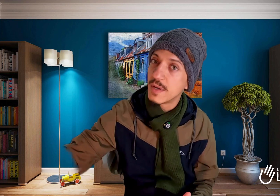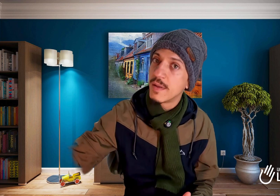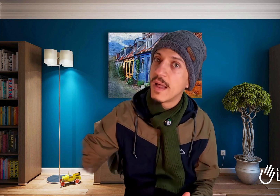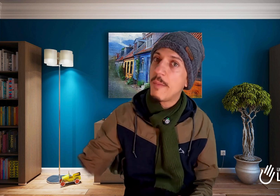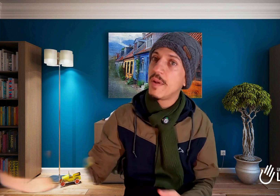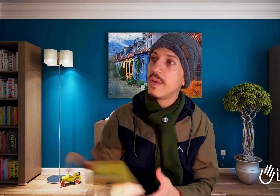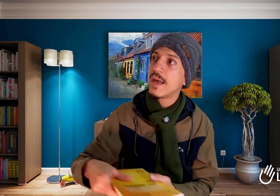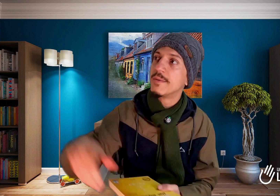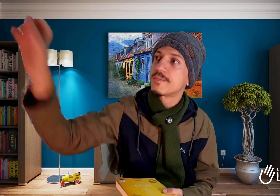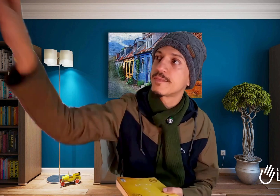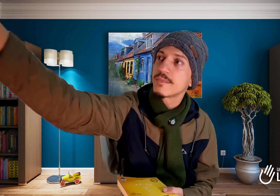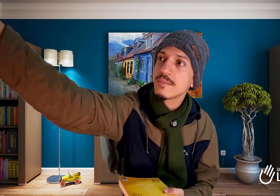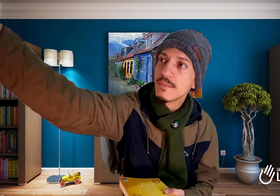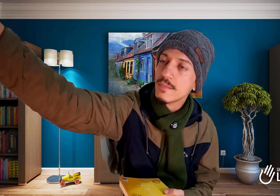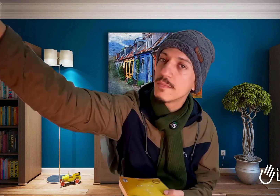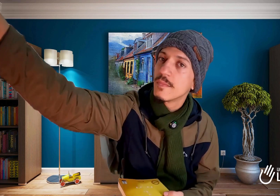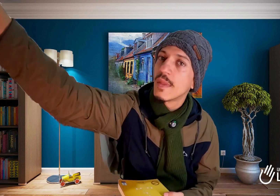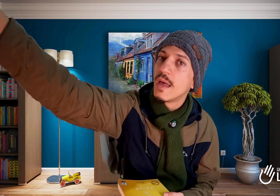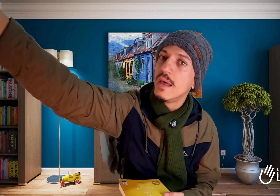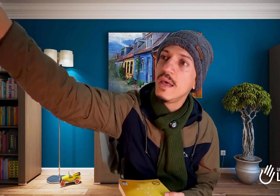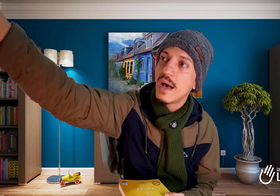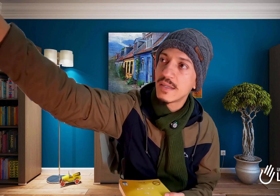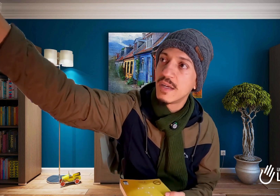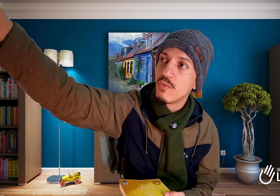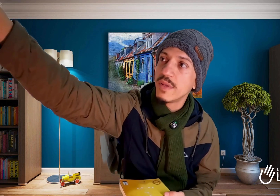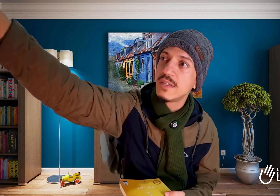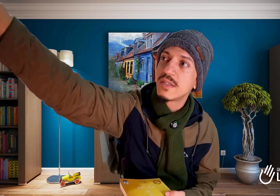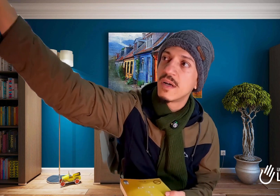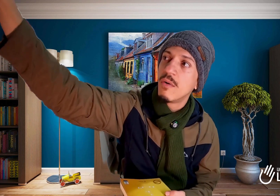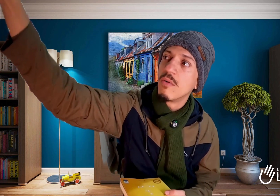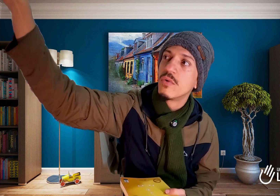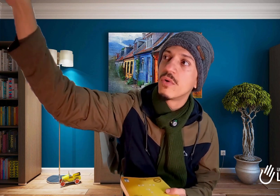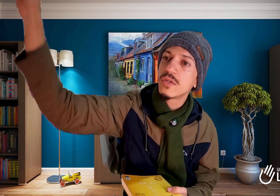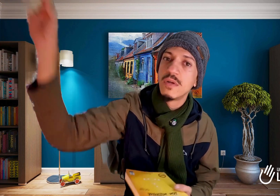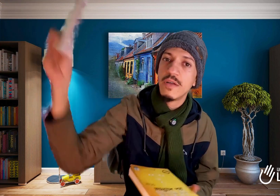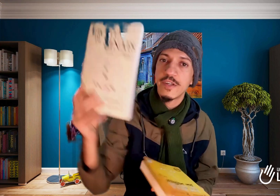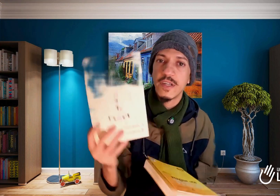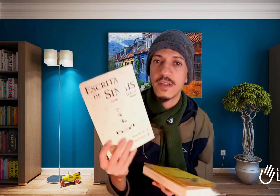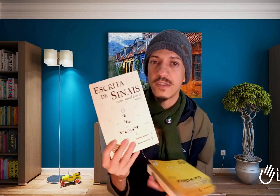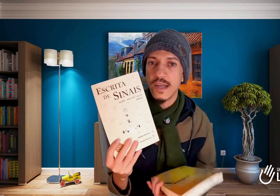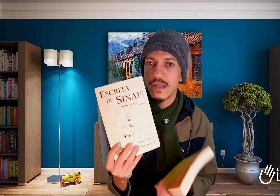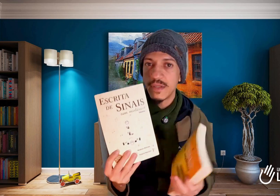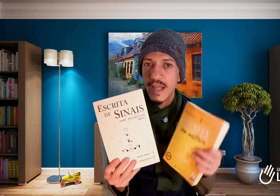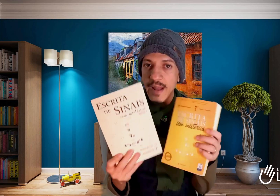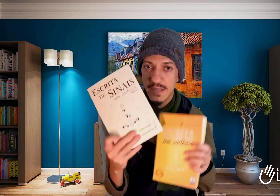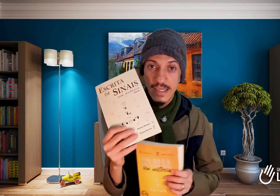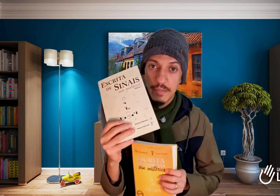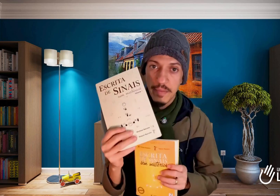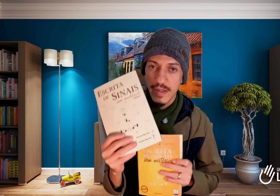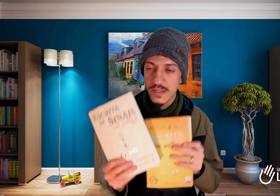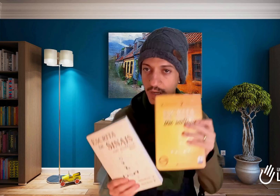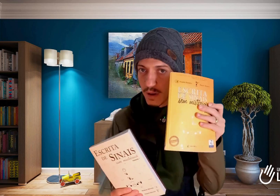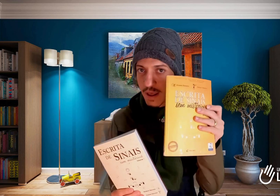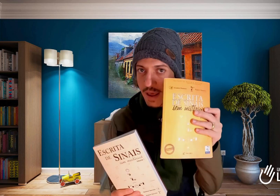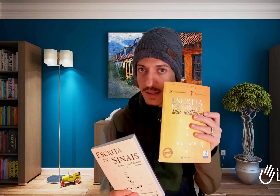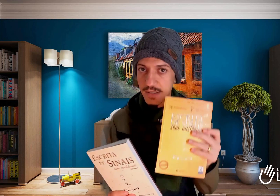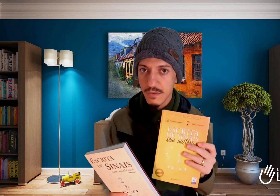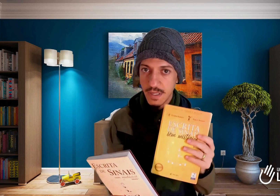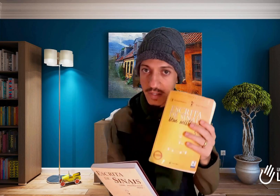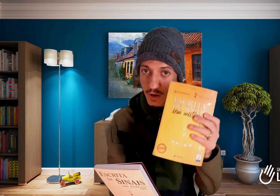a primeira e a segunda edição do nosso livro Escrita de Sinais Sem Mistérios, essa é a primeira edição, essa é a segunda edição, essa